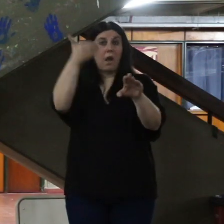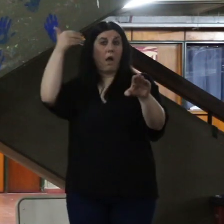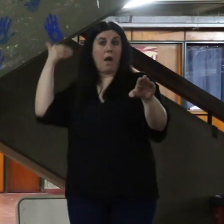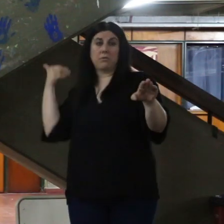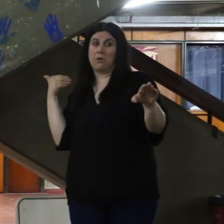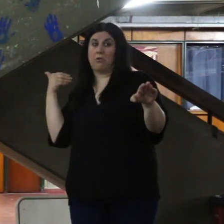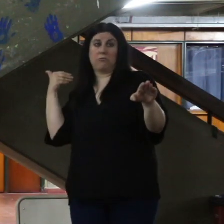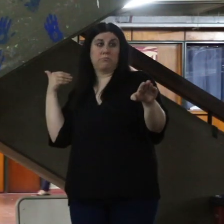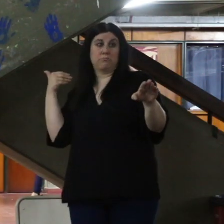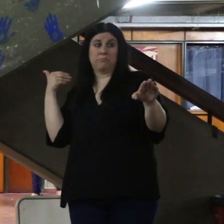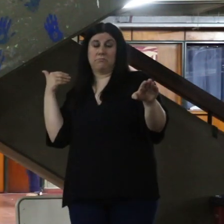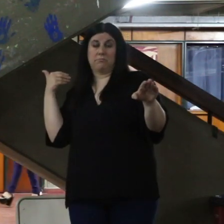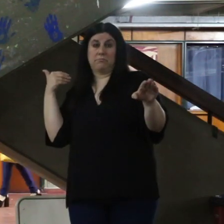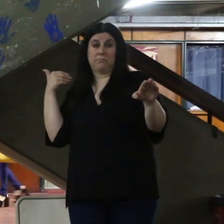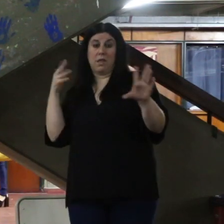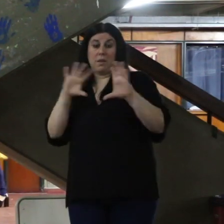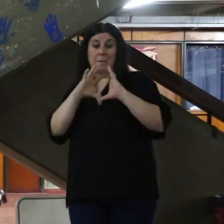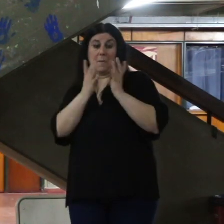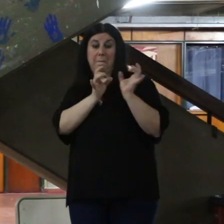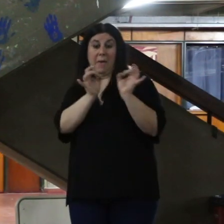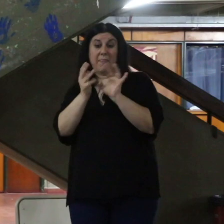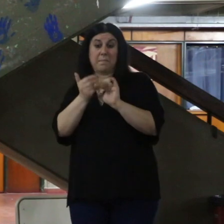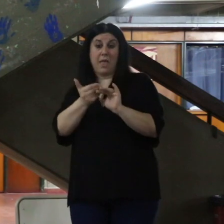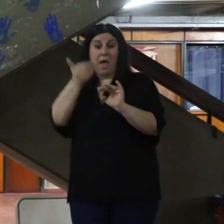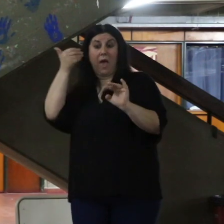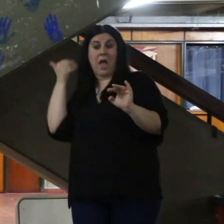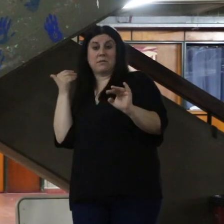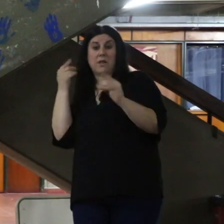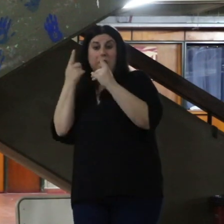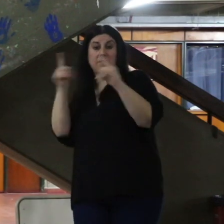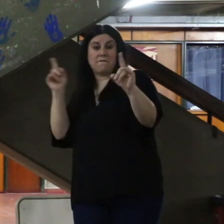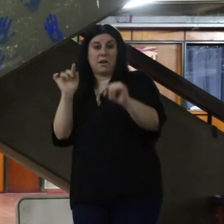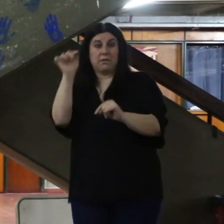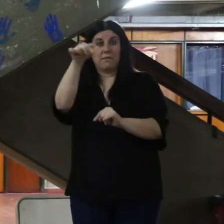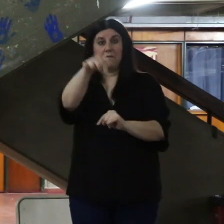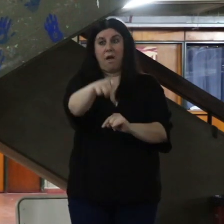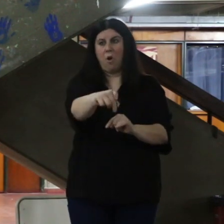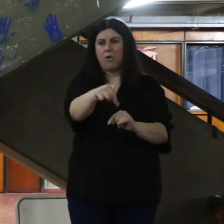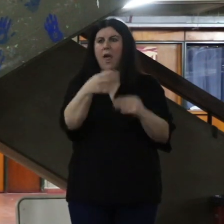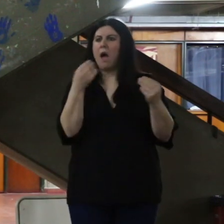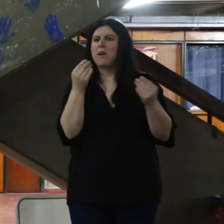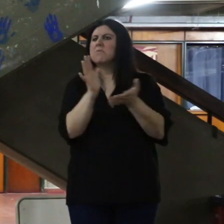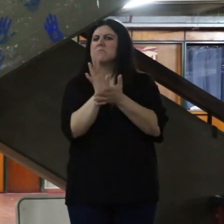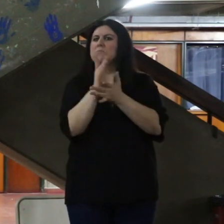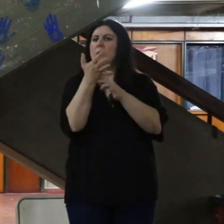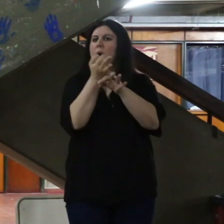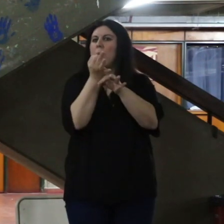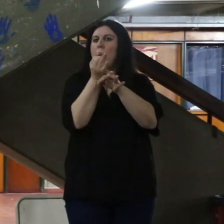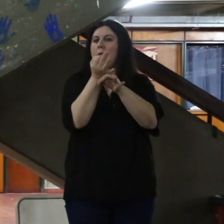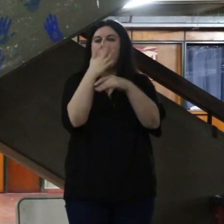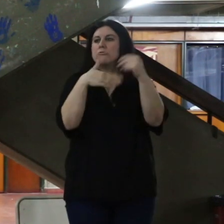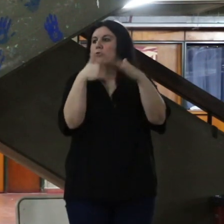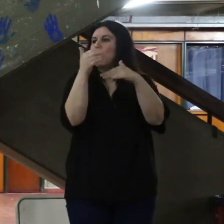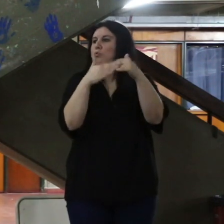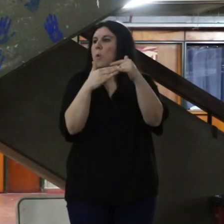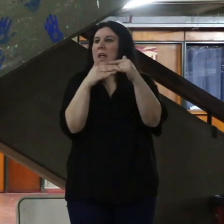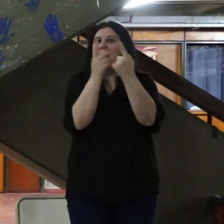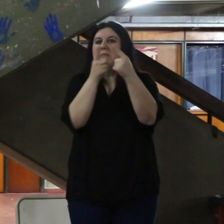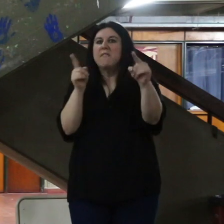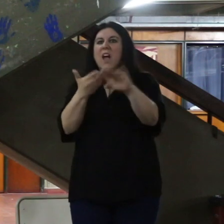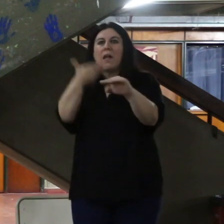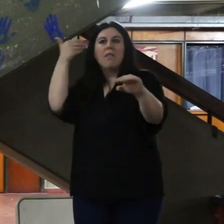que teníamos. ¿Sí? Y cuando digo avanzar en construir una escuela al menos distinta,